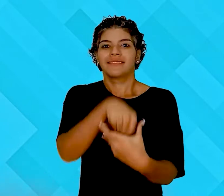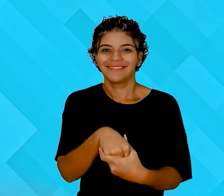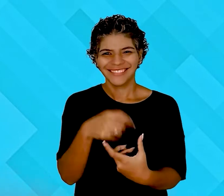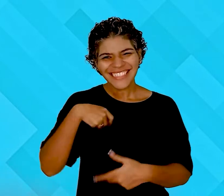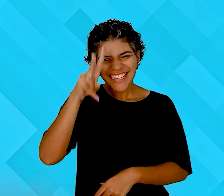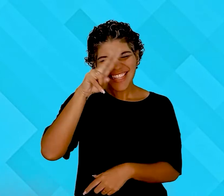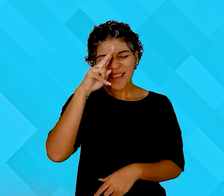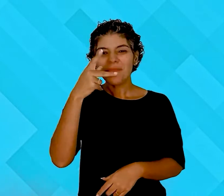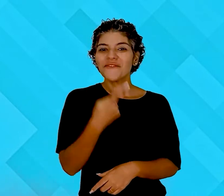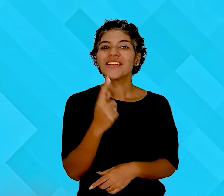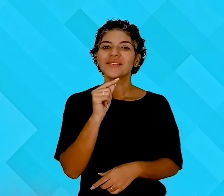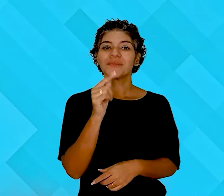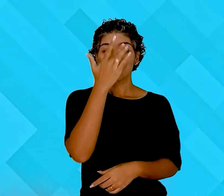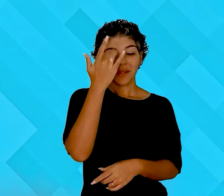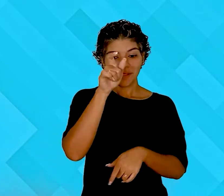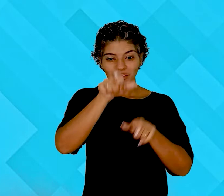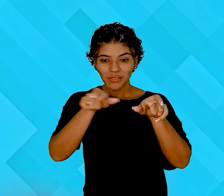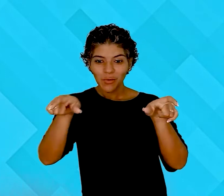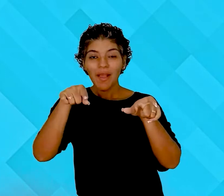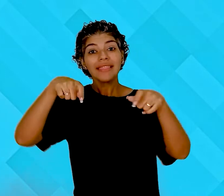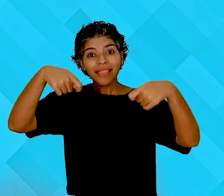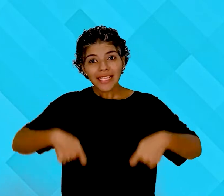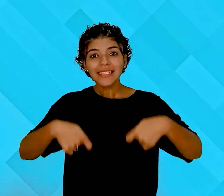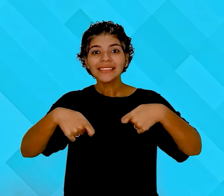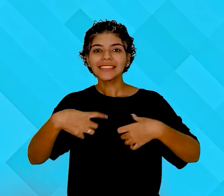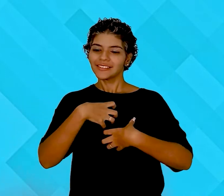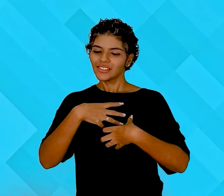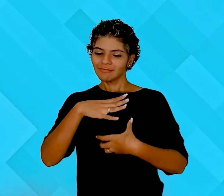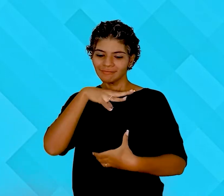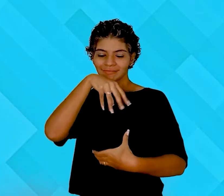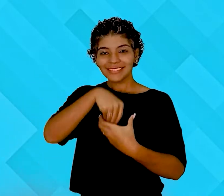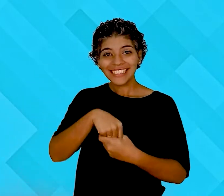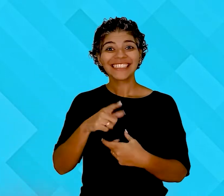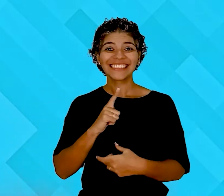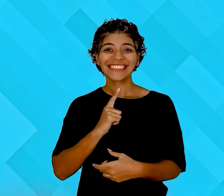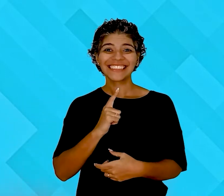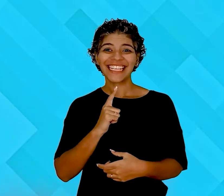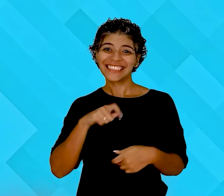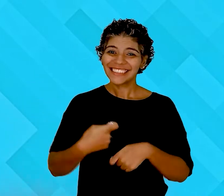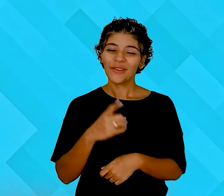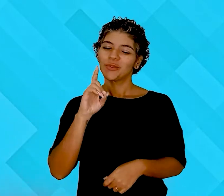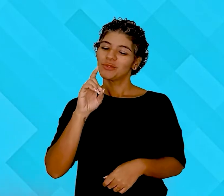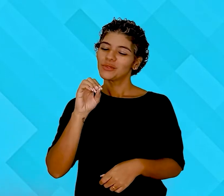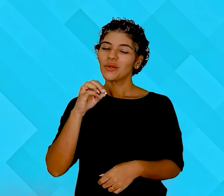gente tem? Vem dopamina, sabe? Vem neurotransmissor no nosso corpo soltando